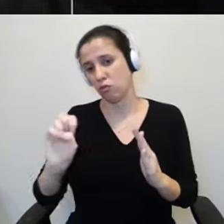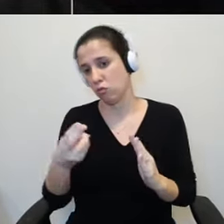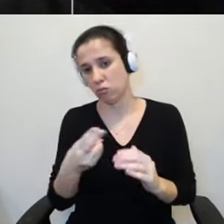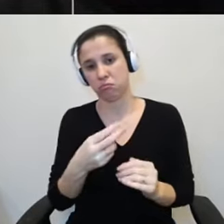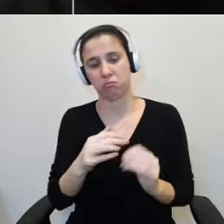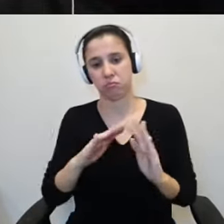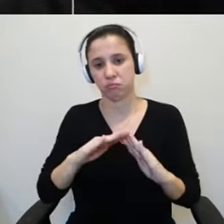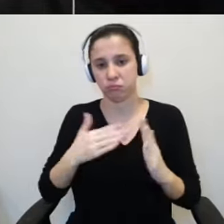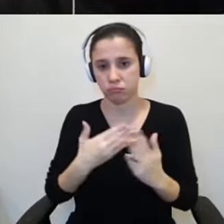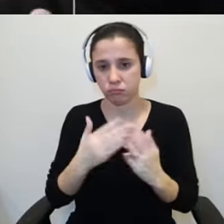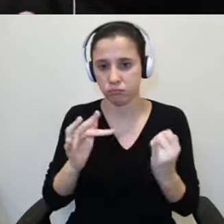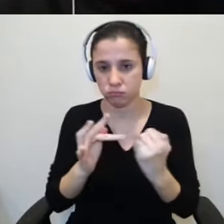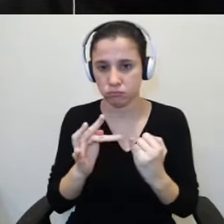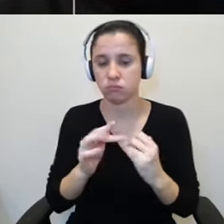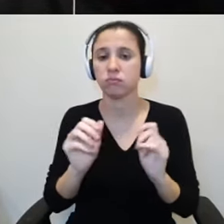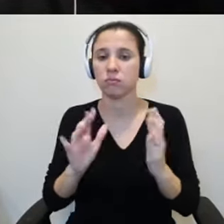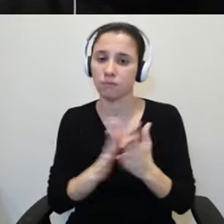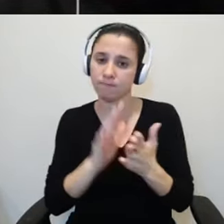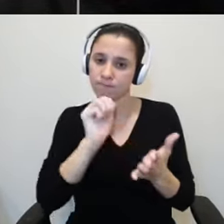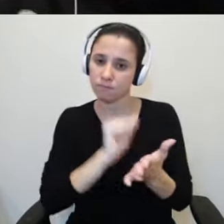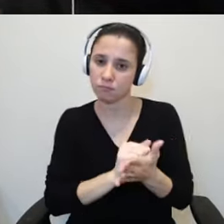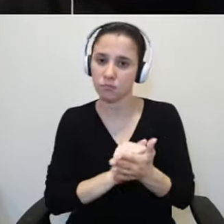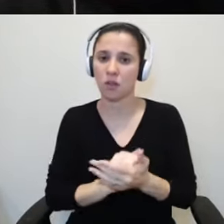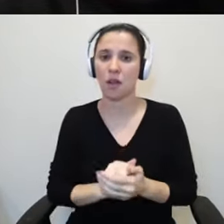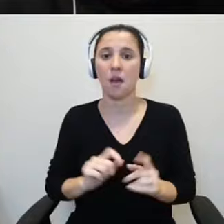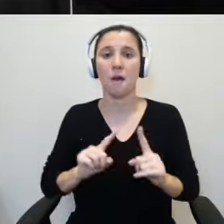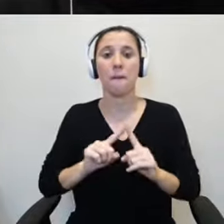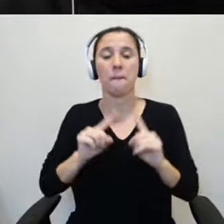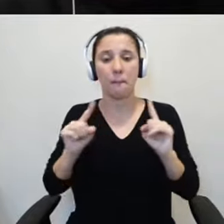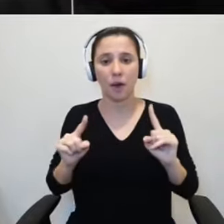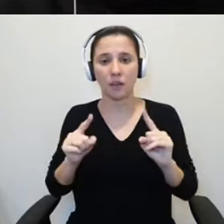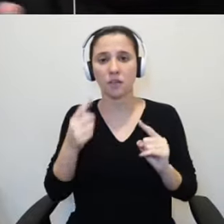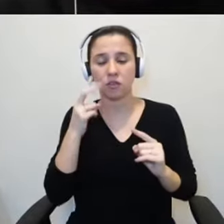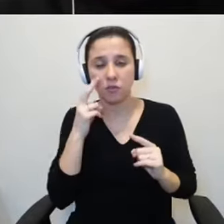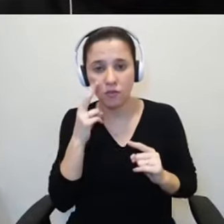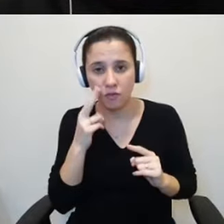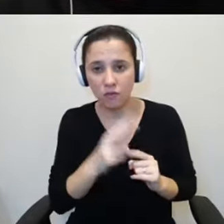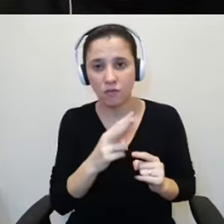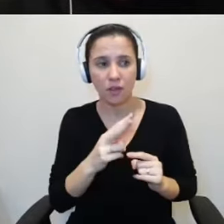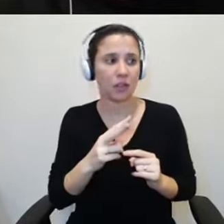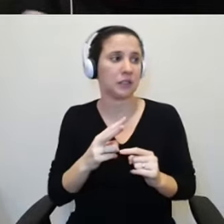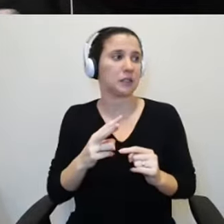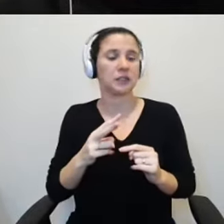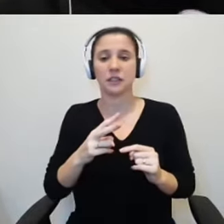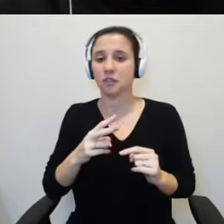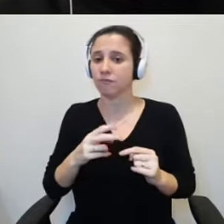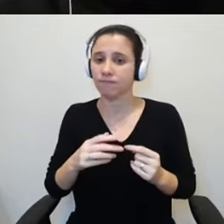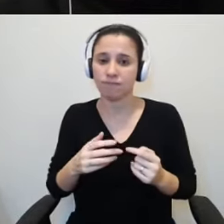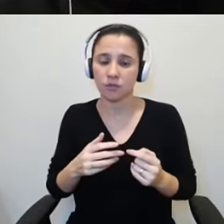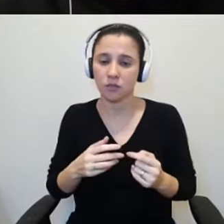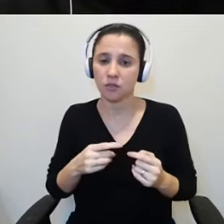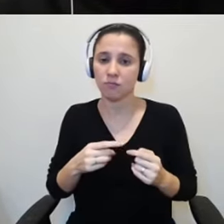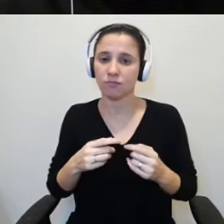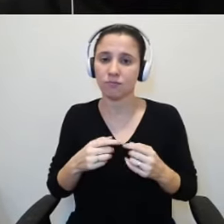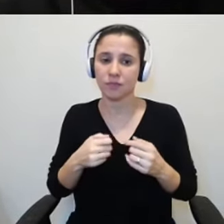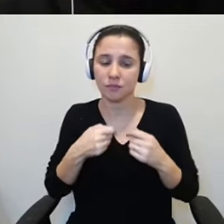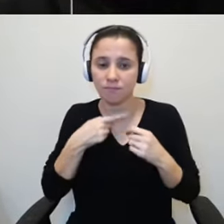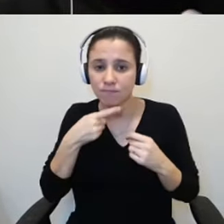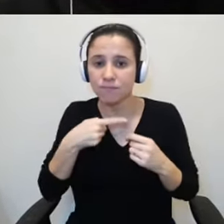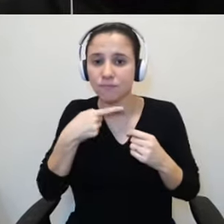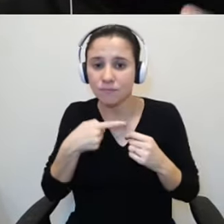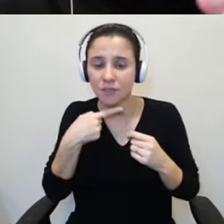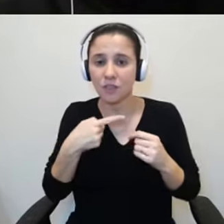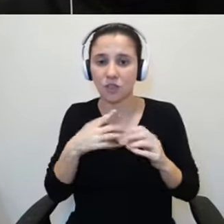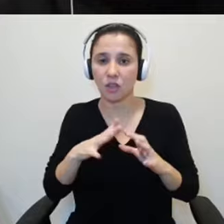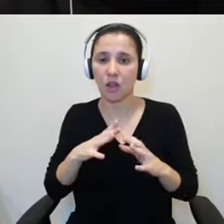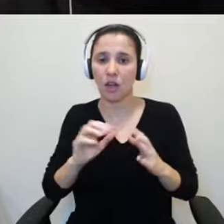deixaremos, vamos dizer assim, que isso aconteça. O que a gente sempre fala e tudo mais, isso até quando nós estávamos com o ensino presencial. Antes